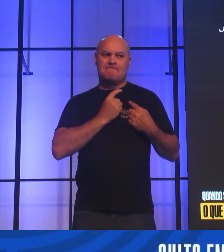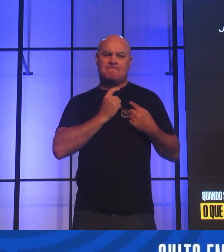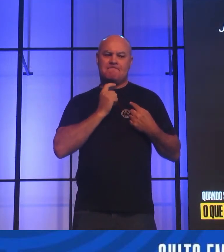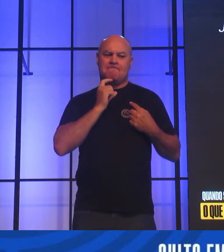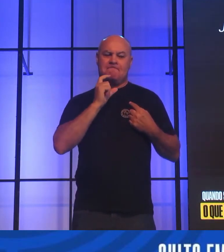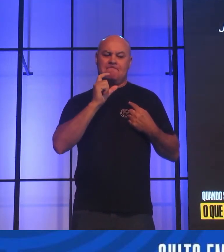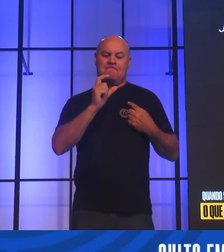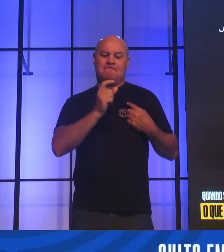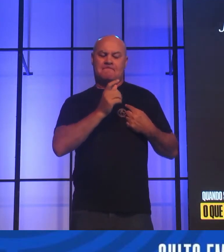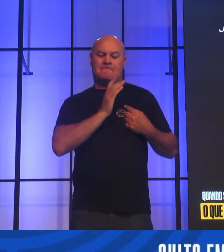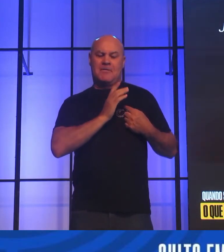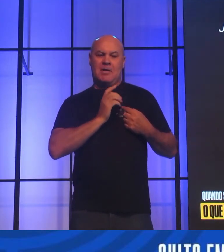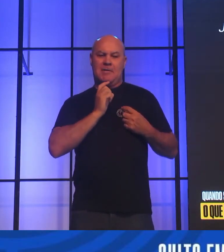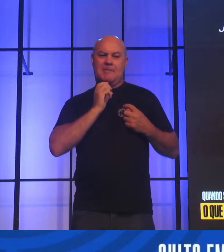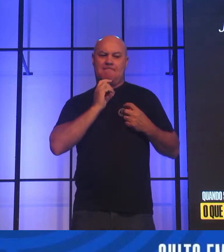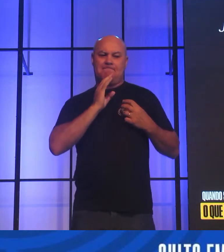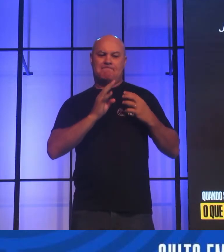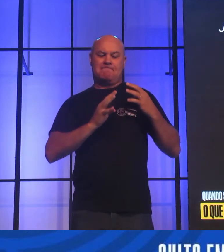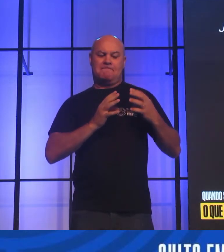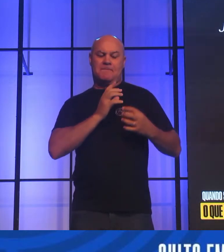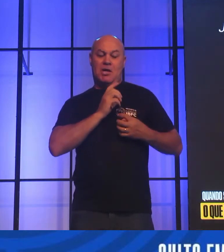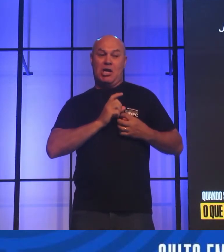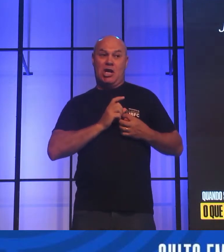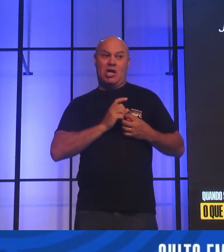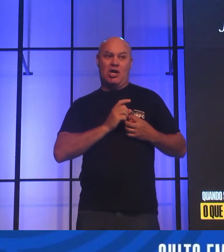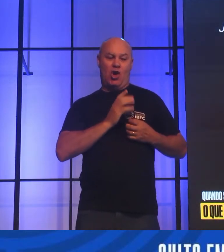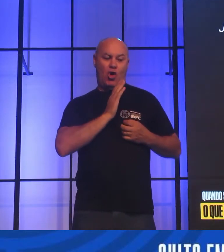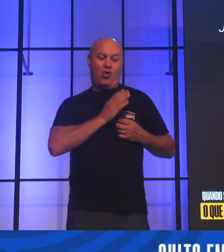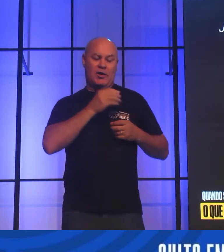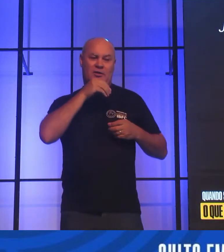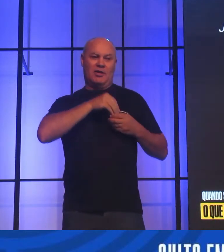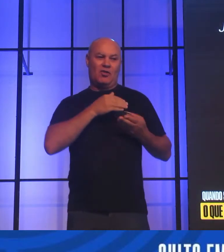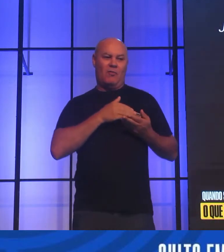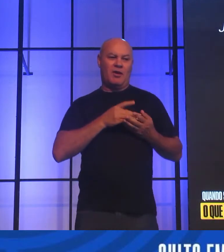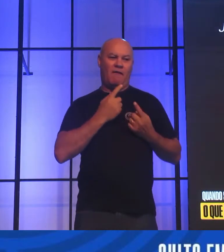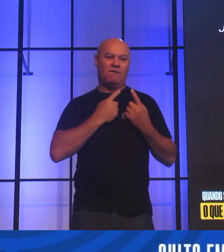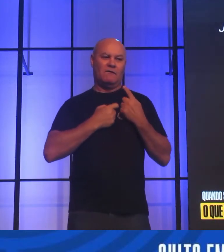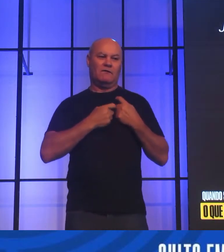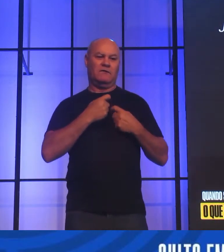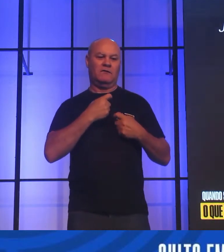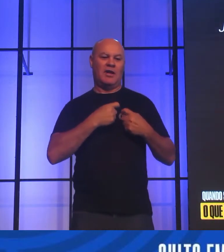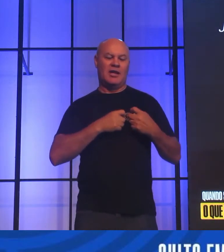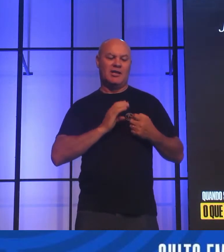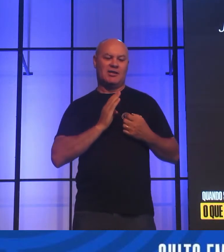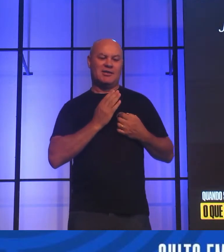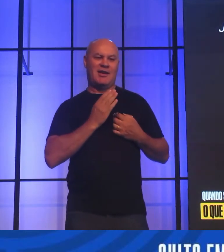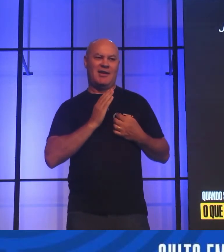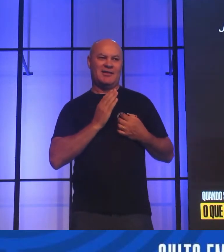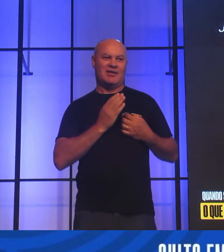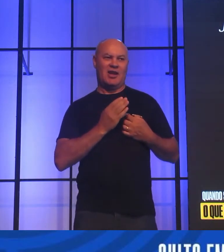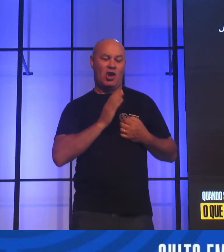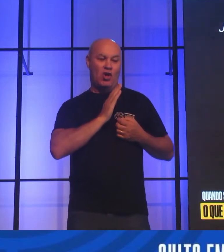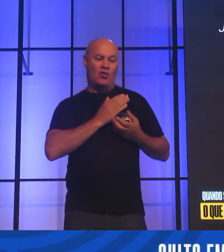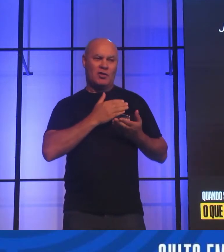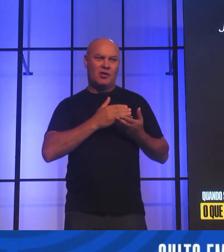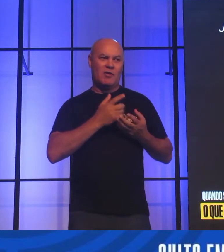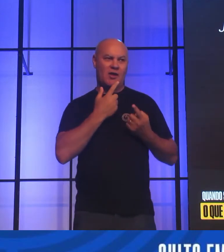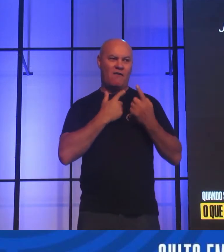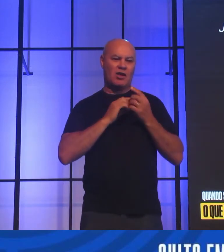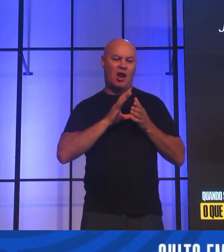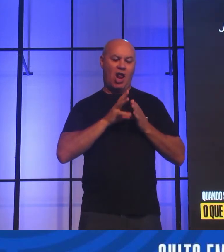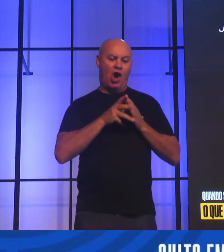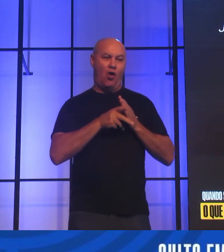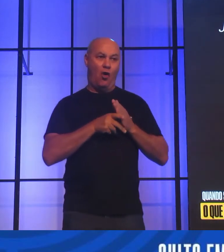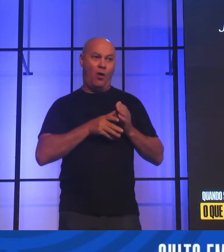de dentro que vem a imoralidade sexual. É de dentro que vem os roubos. É de dentro que vem os crimes